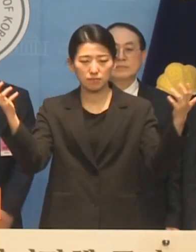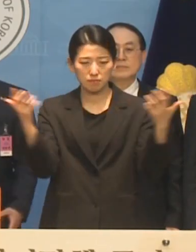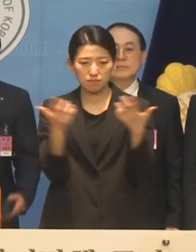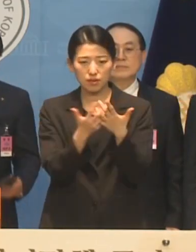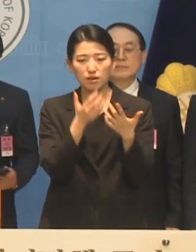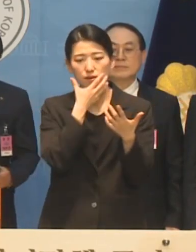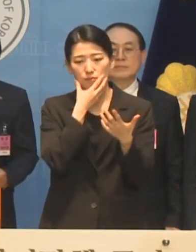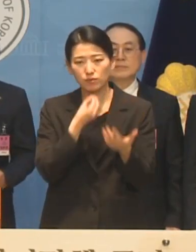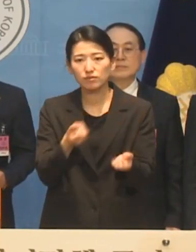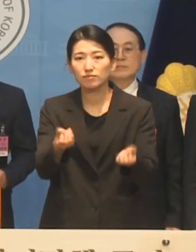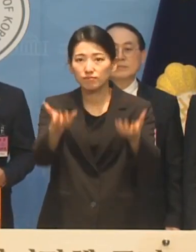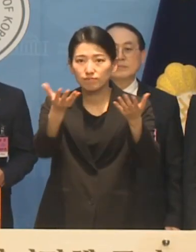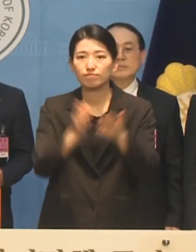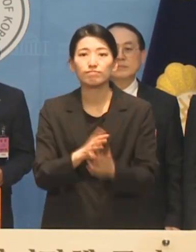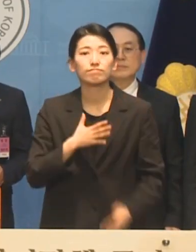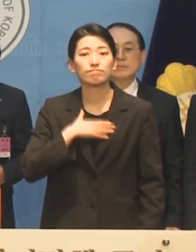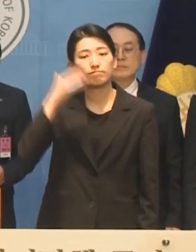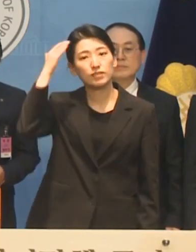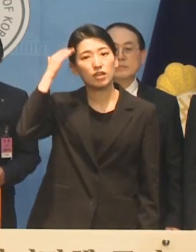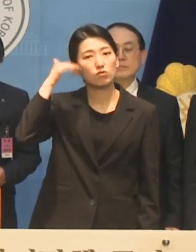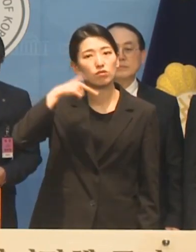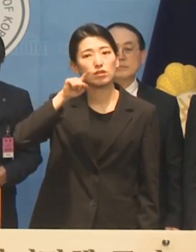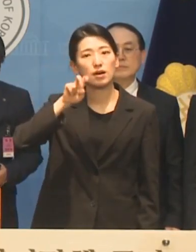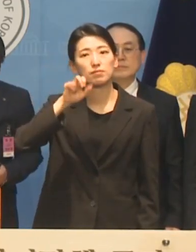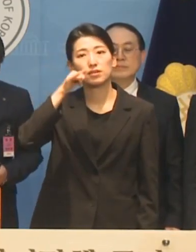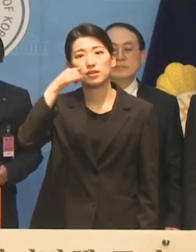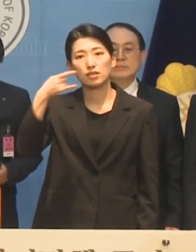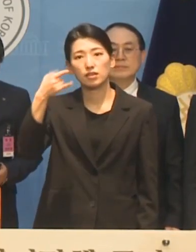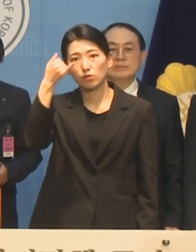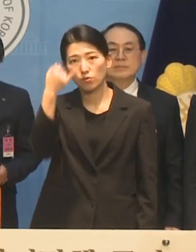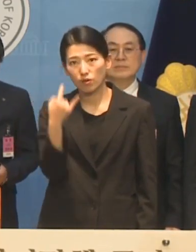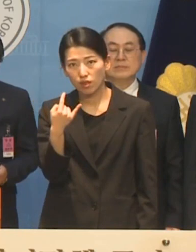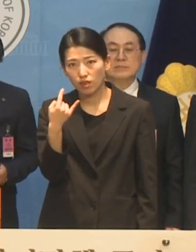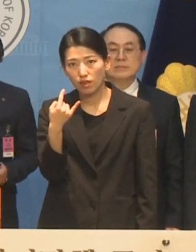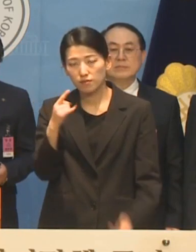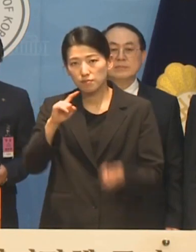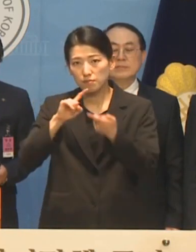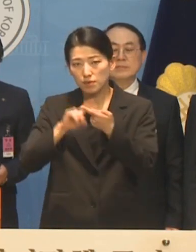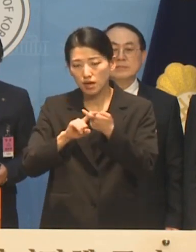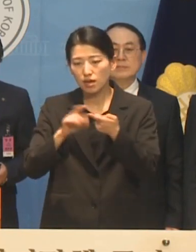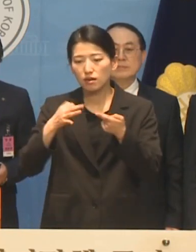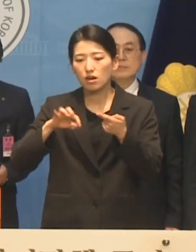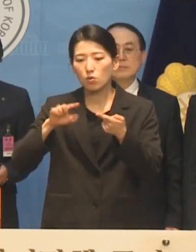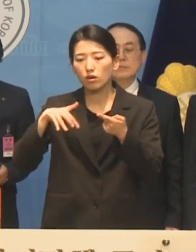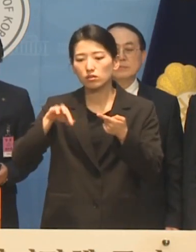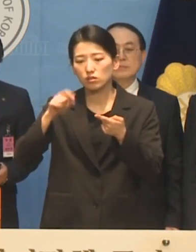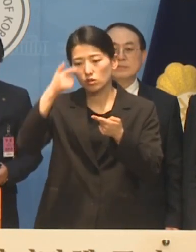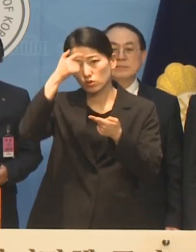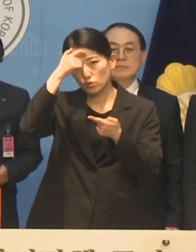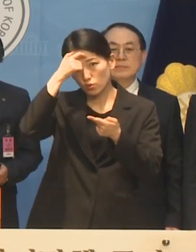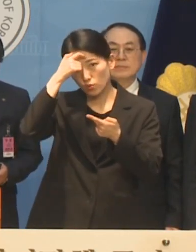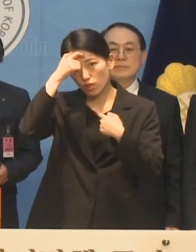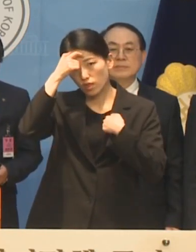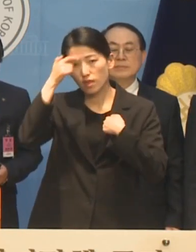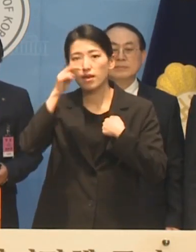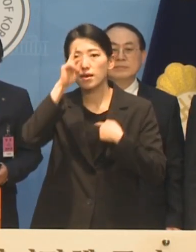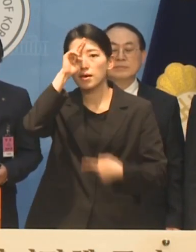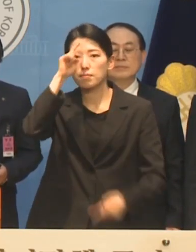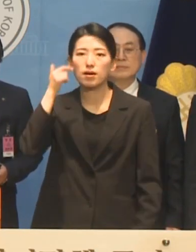축복합니다. 저는 기독교 대한감리회의 소속 원천교회를 담임으로 섬기고 있는 박원순 목사라고